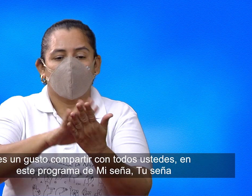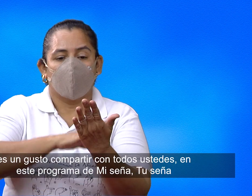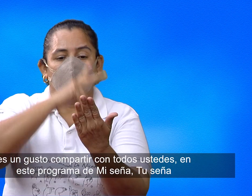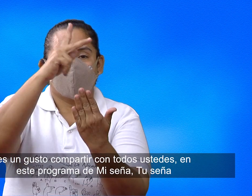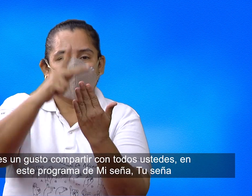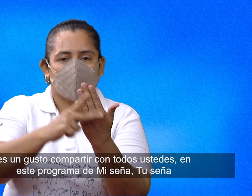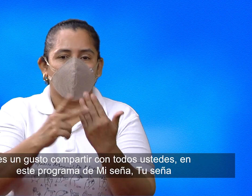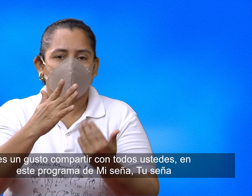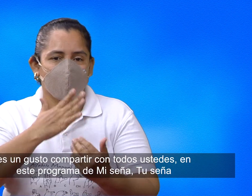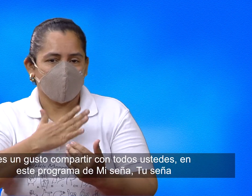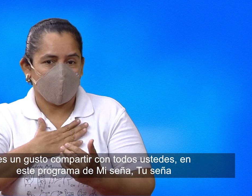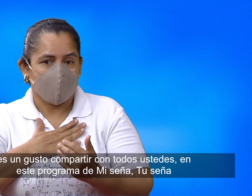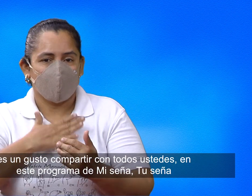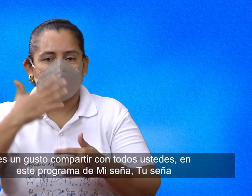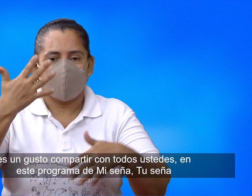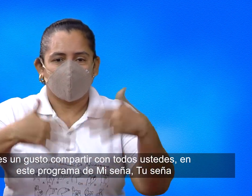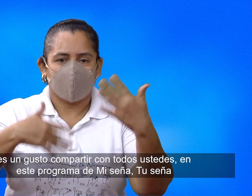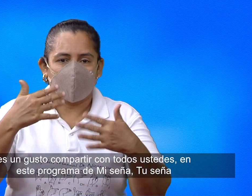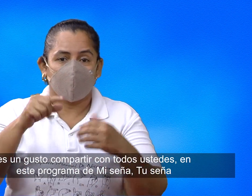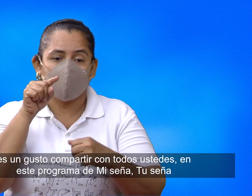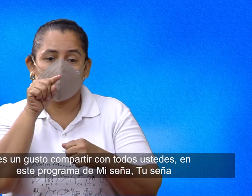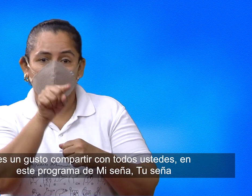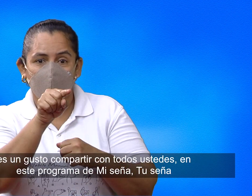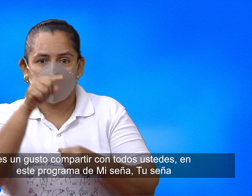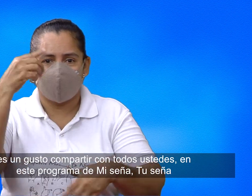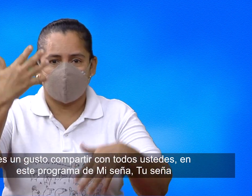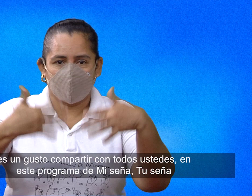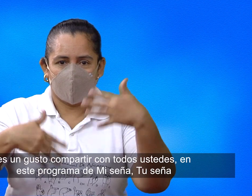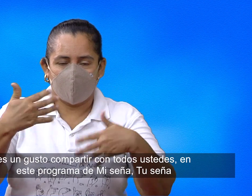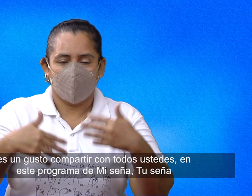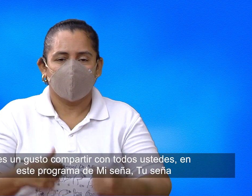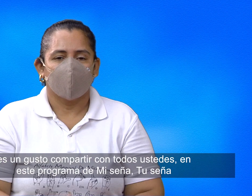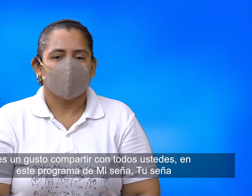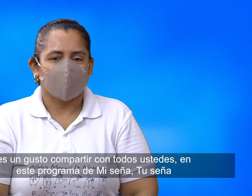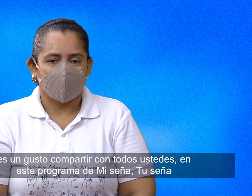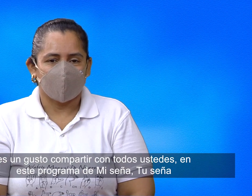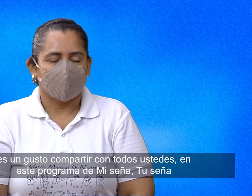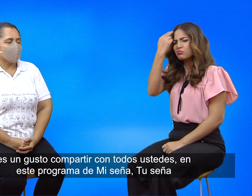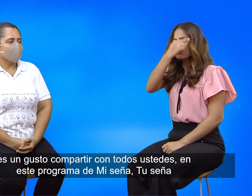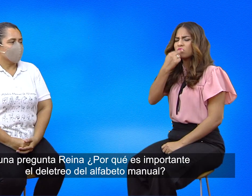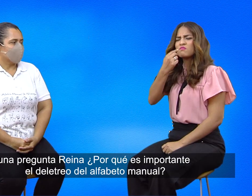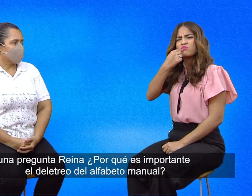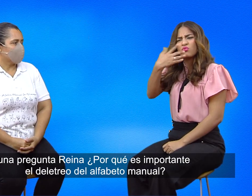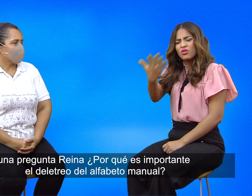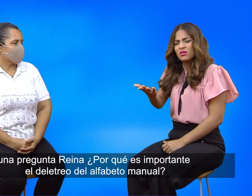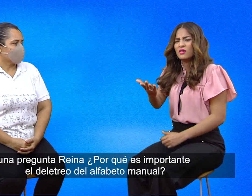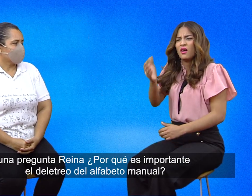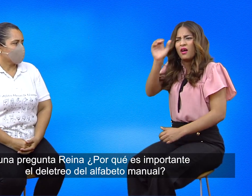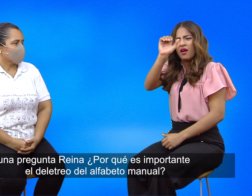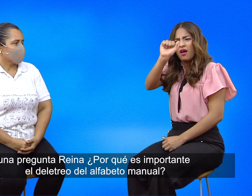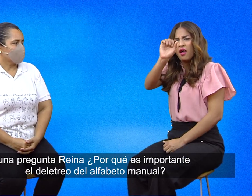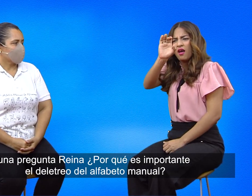ustedes en este programa de la seña, mi seña, tu seña. Una pregunta, Reina.